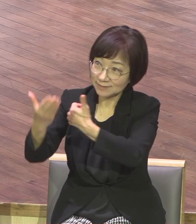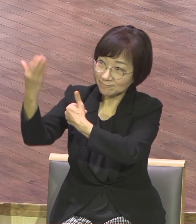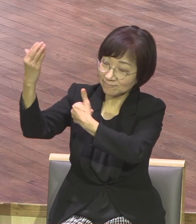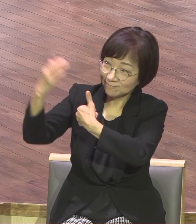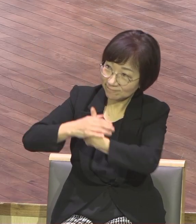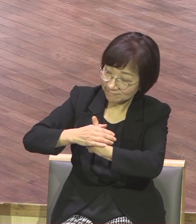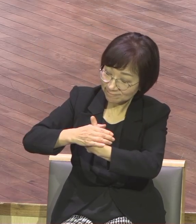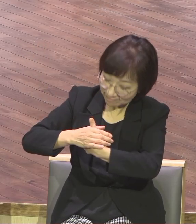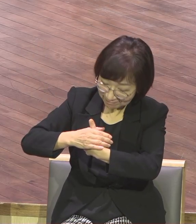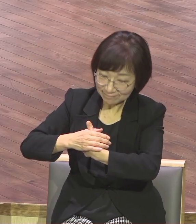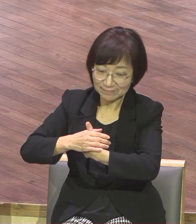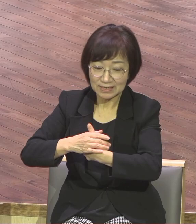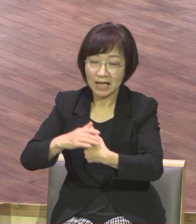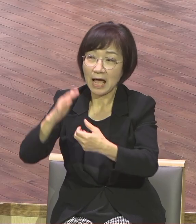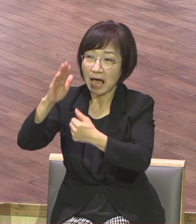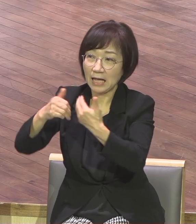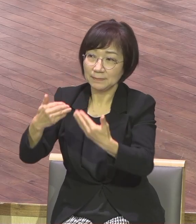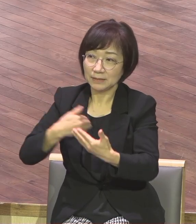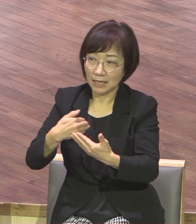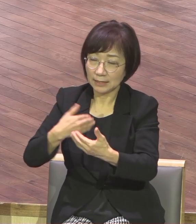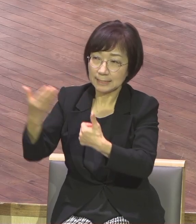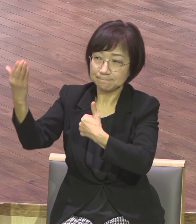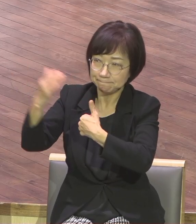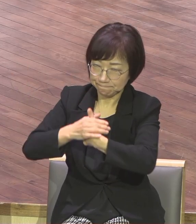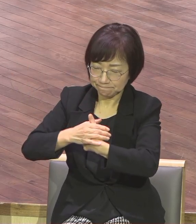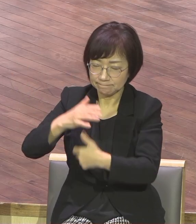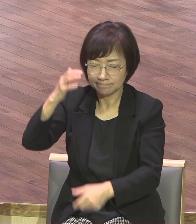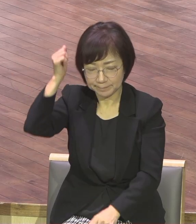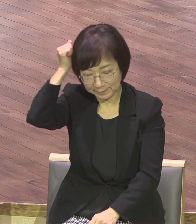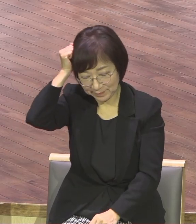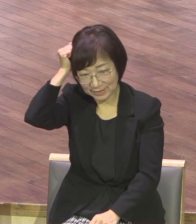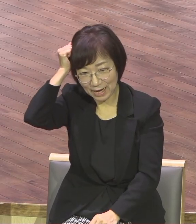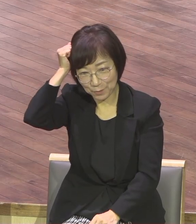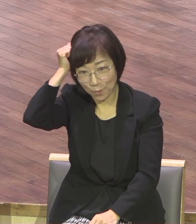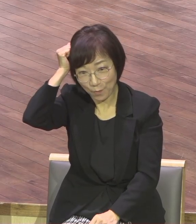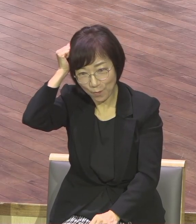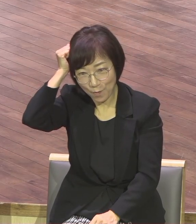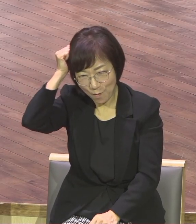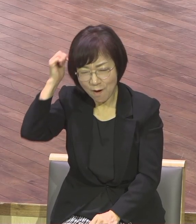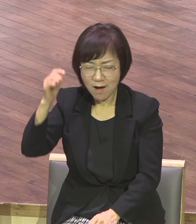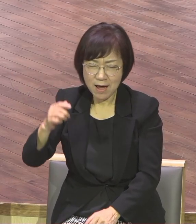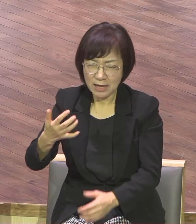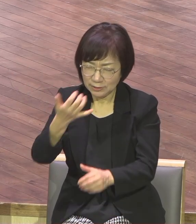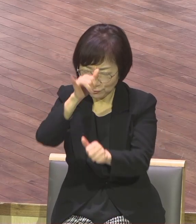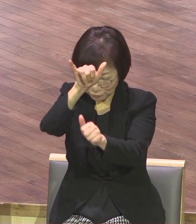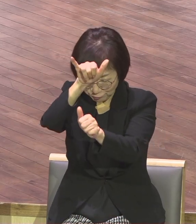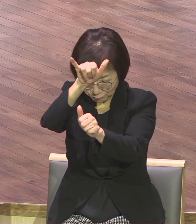교회를 통하여 하나님이 내게 직분을 주셨구나, 죽도록 충성해야지.